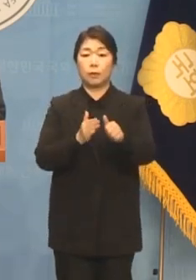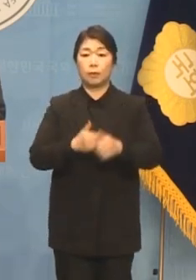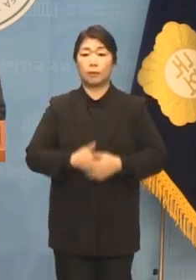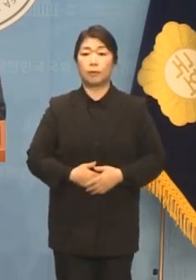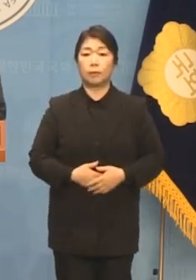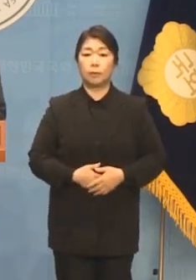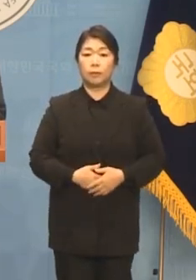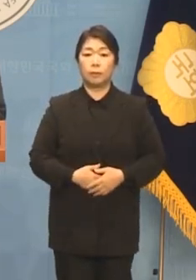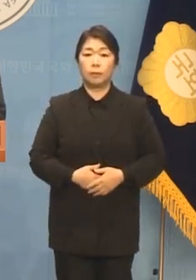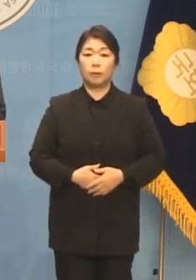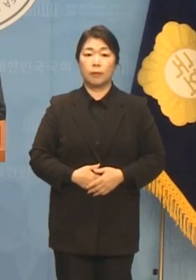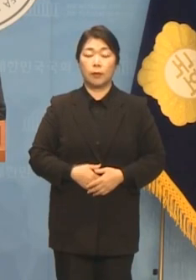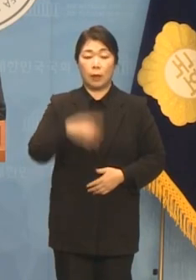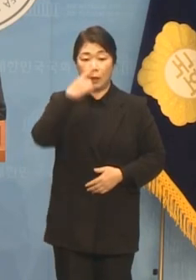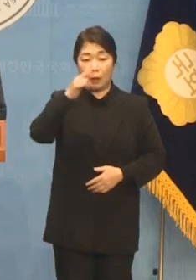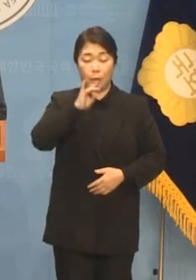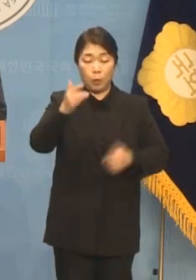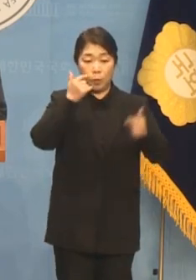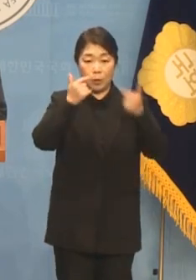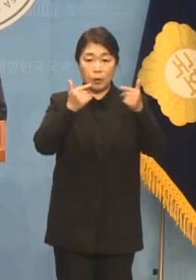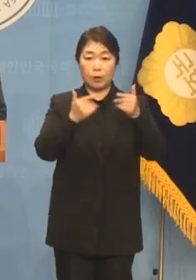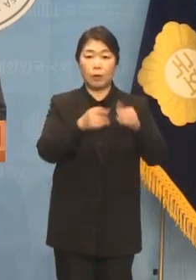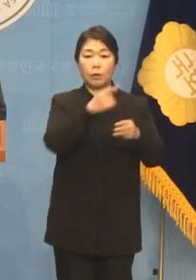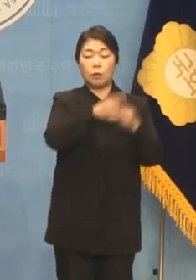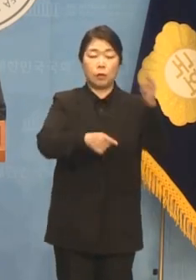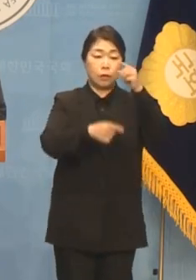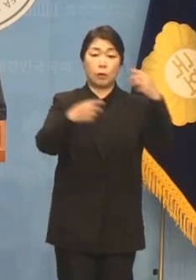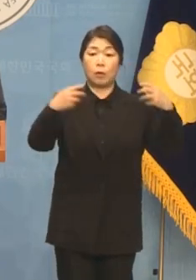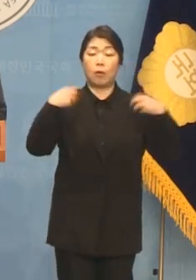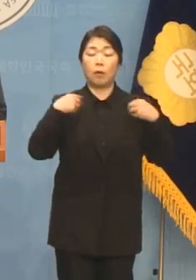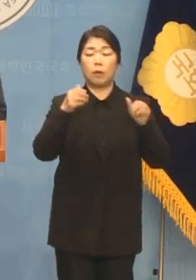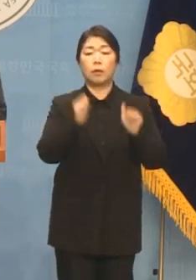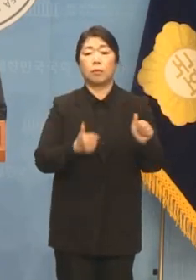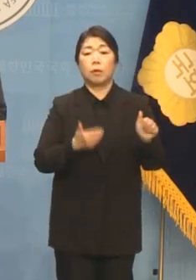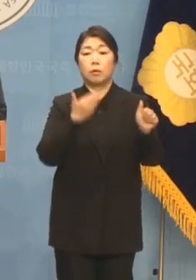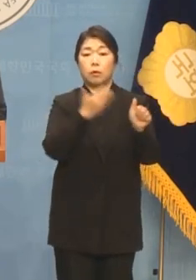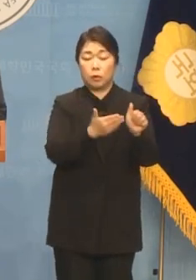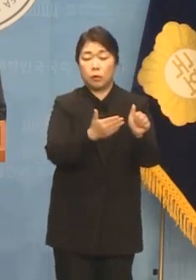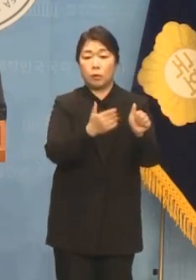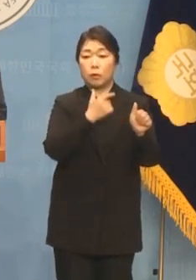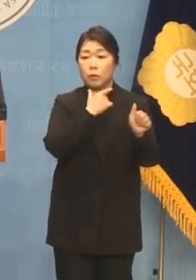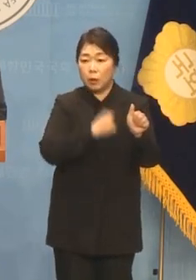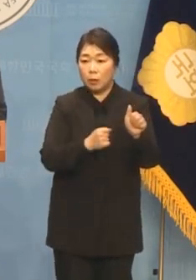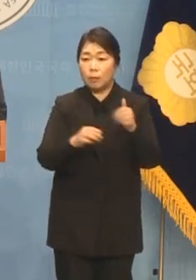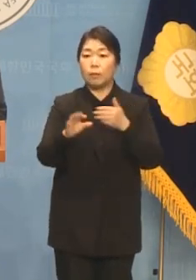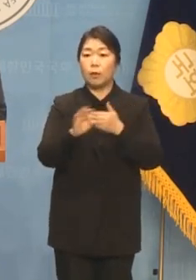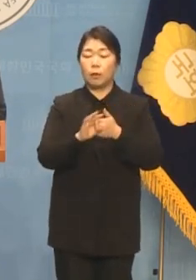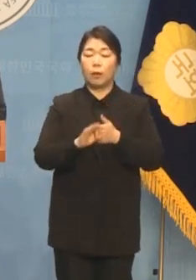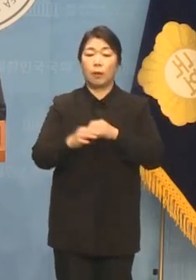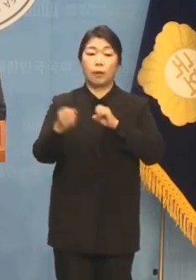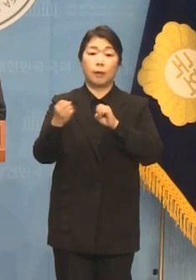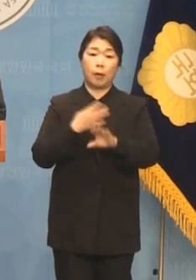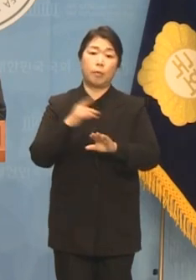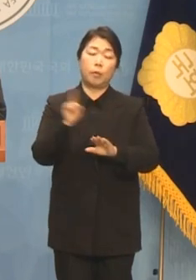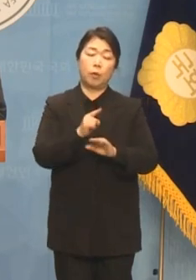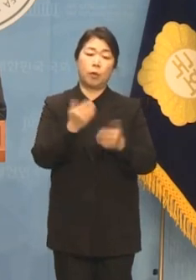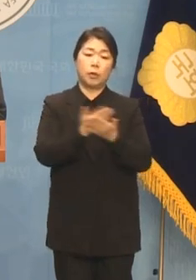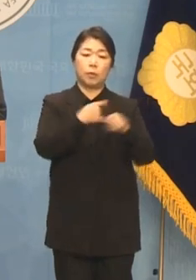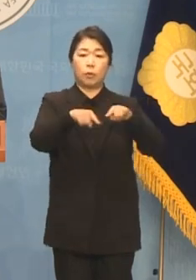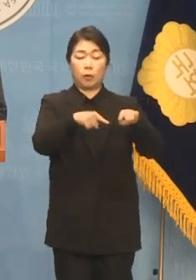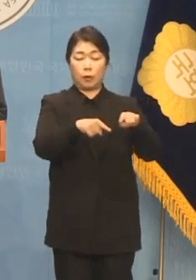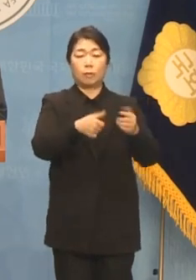부탁드립니다 단호하고도 확실한 윤성열 정권 심판을 원하신다면 답은 진보당